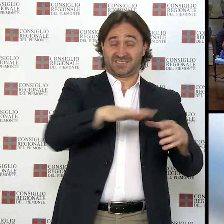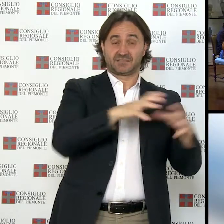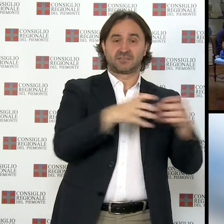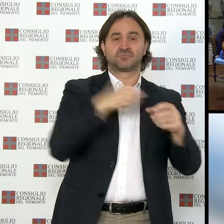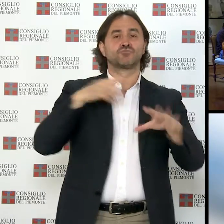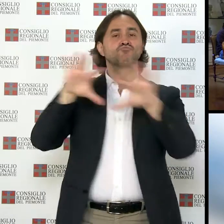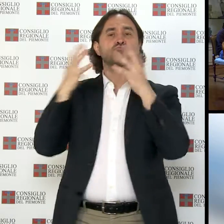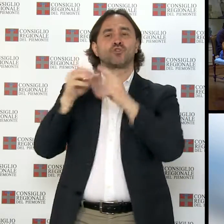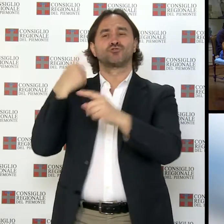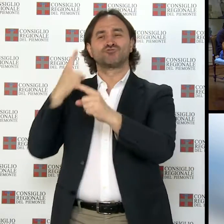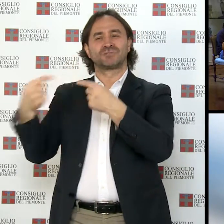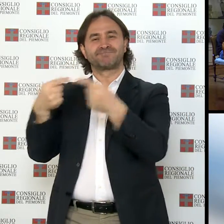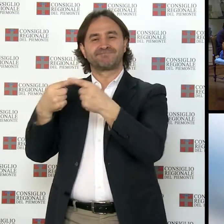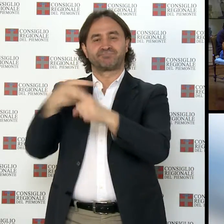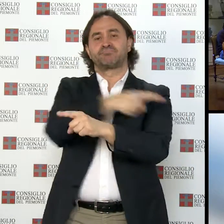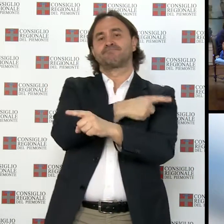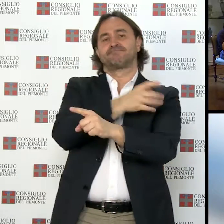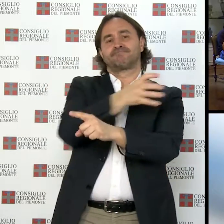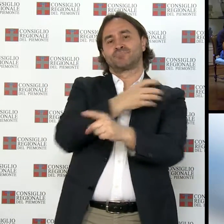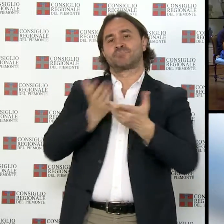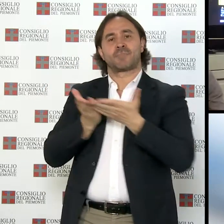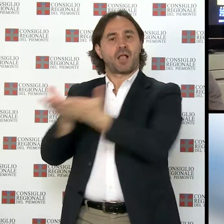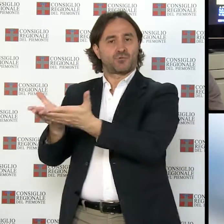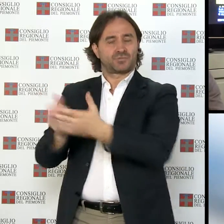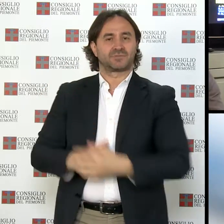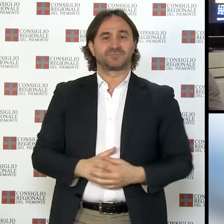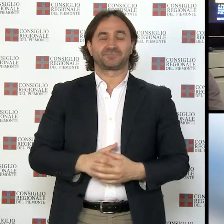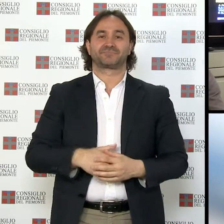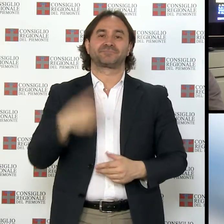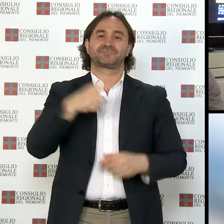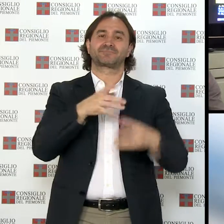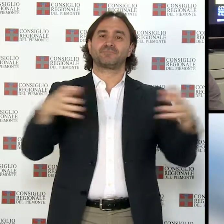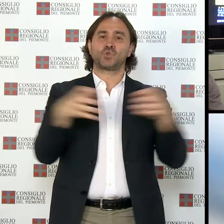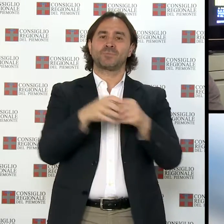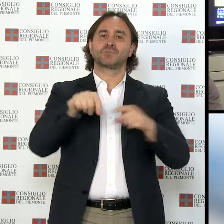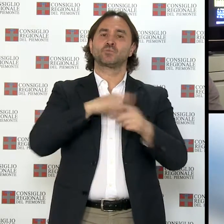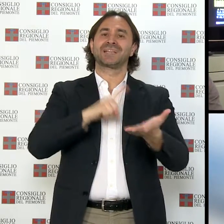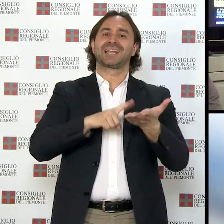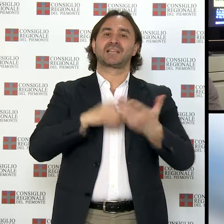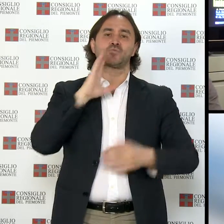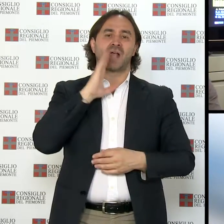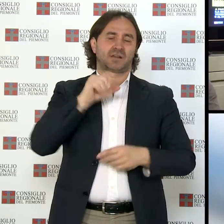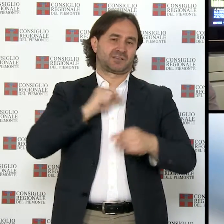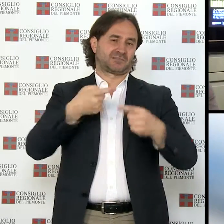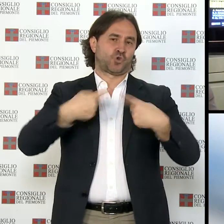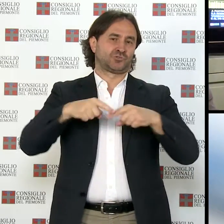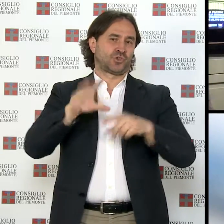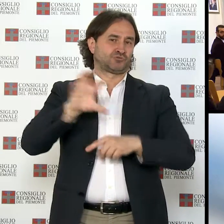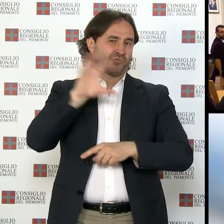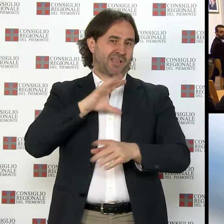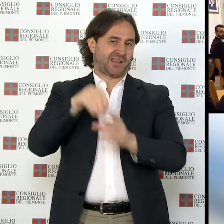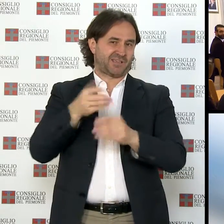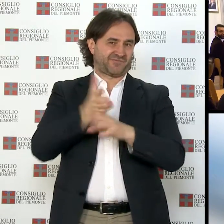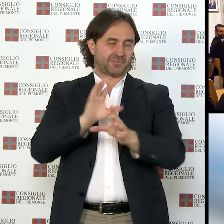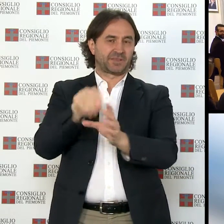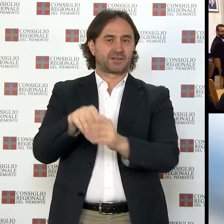del mondo dove c'è un conflitto in corso. L'iniziativa, sostenuta dal Comitato Diritti Umani del Consiglio regionale, è rivolta in particolare a un